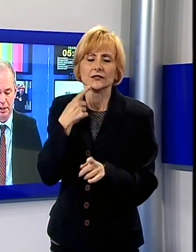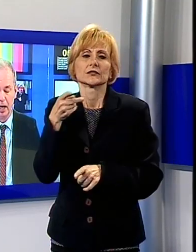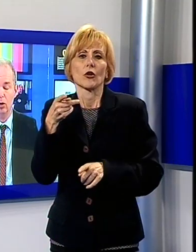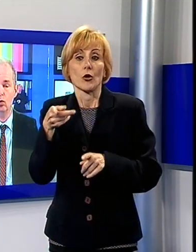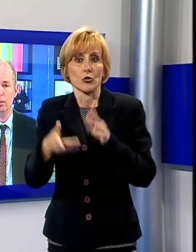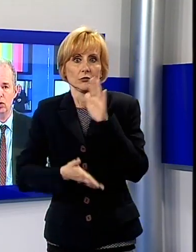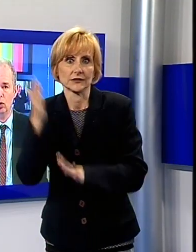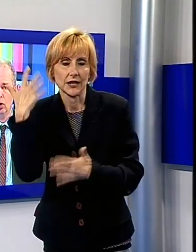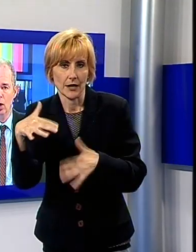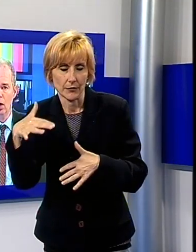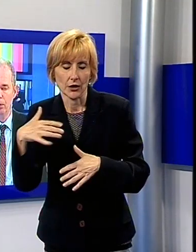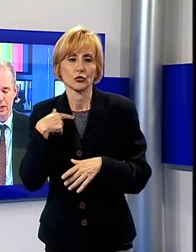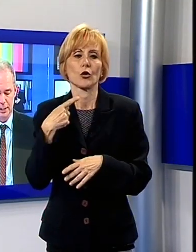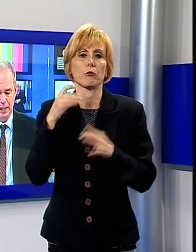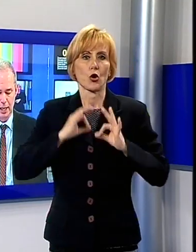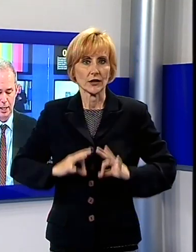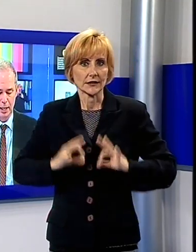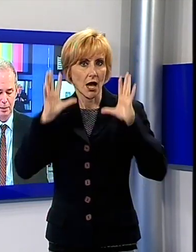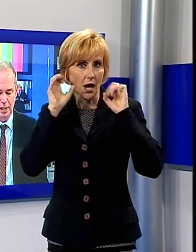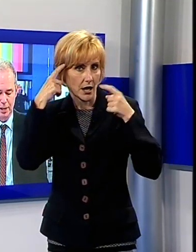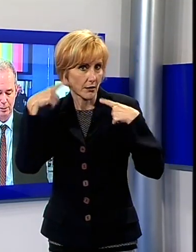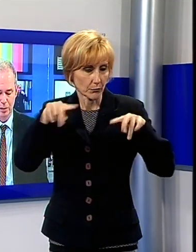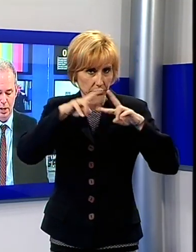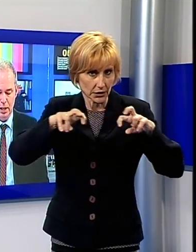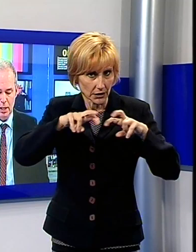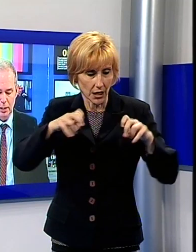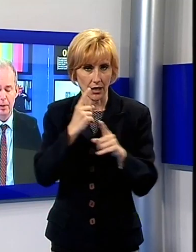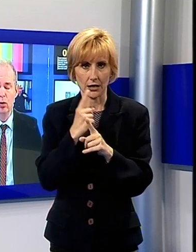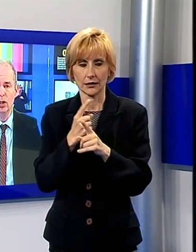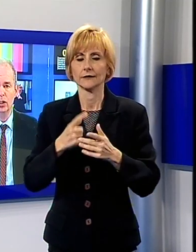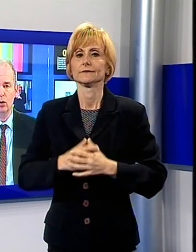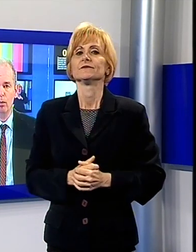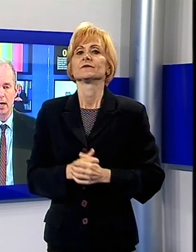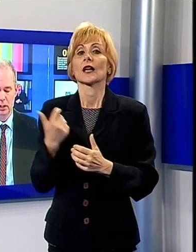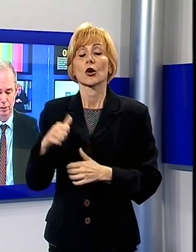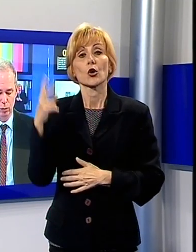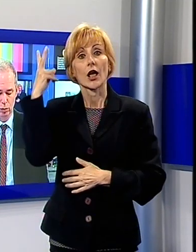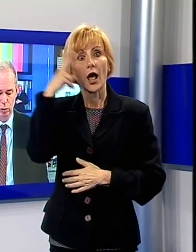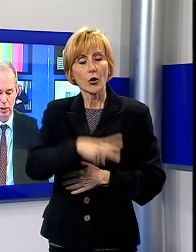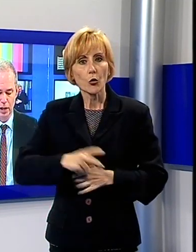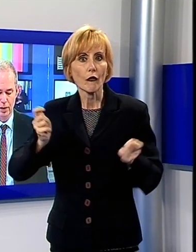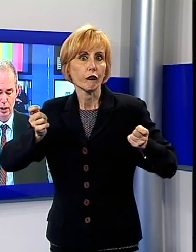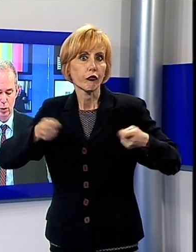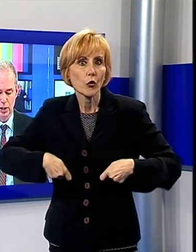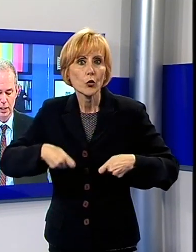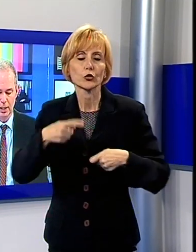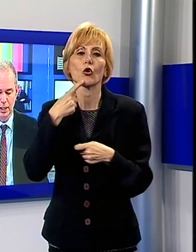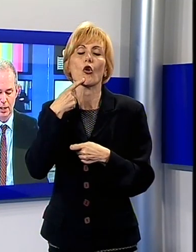Indagano sull'episodio polizia e carabinieri. Sempre a Lucca c'è stato un maxi furto di navigatori satellitari